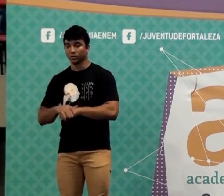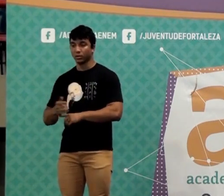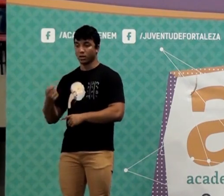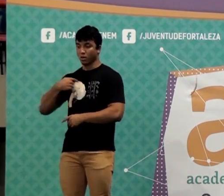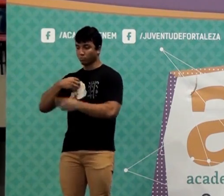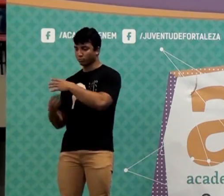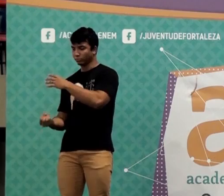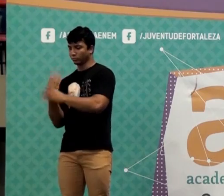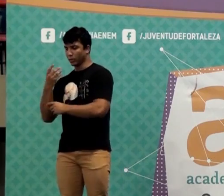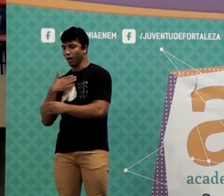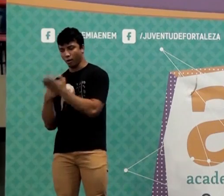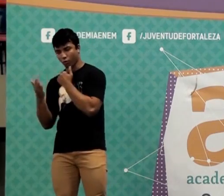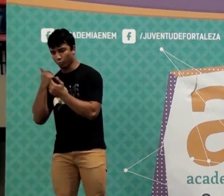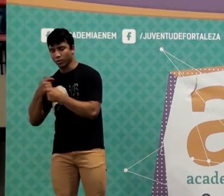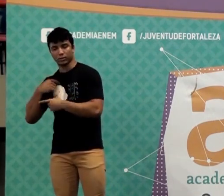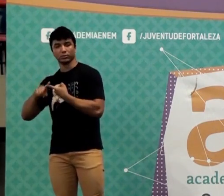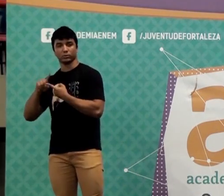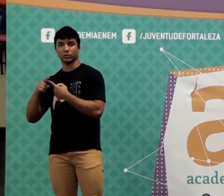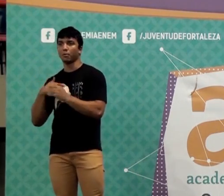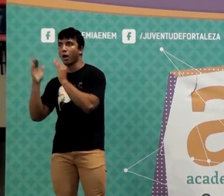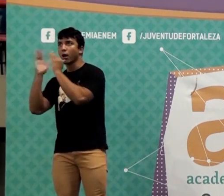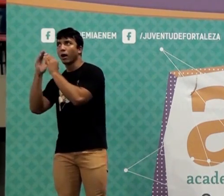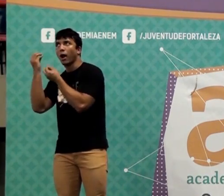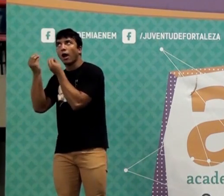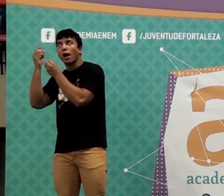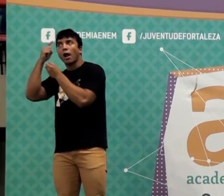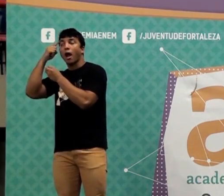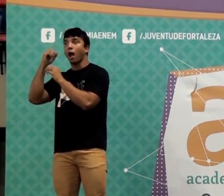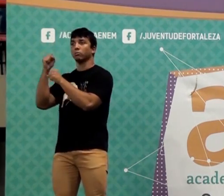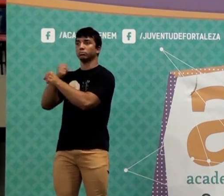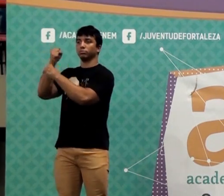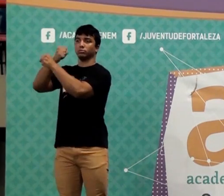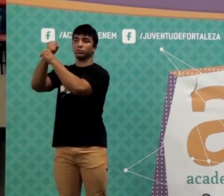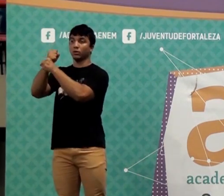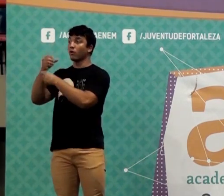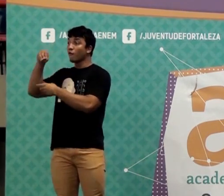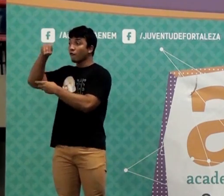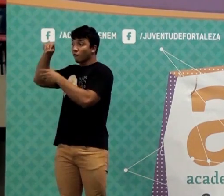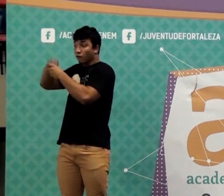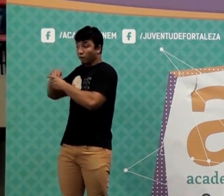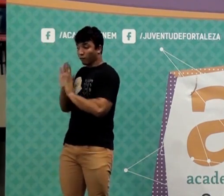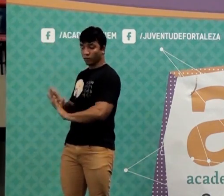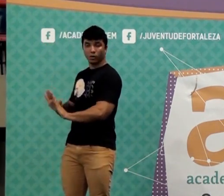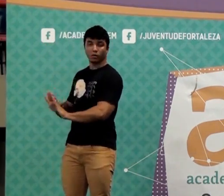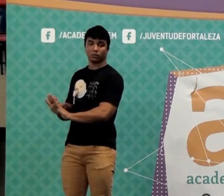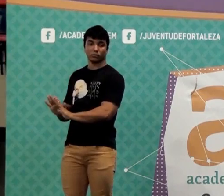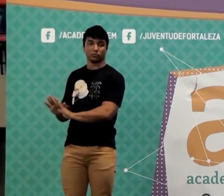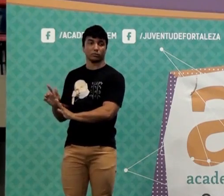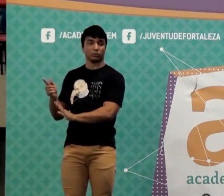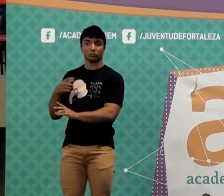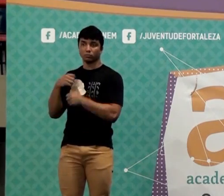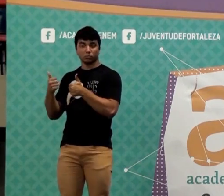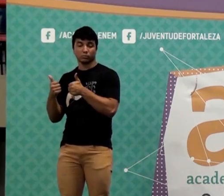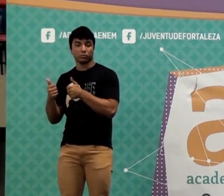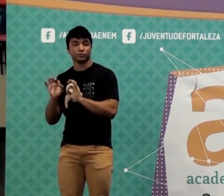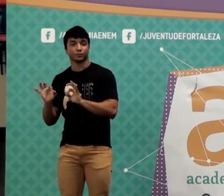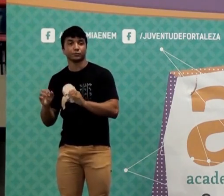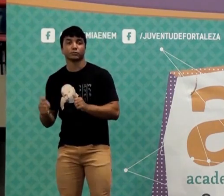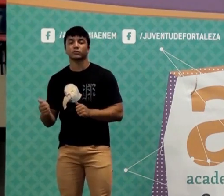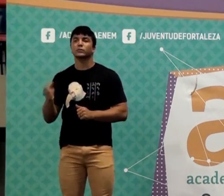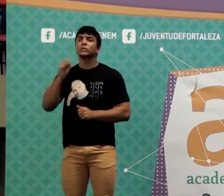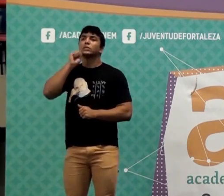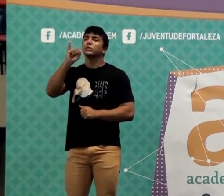produzir teu próprio sustento, tua própria moradia, e tu não vai sair desse feudo. Beleza? Tudo tranquilo?